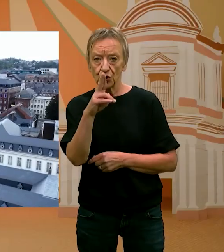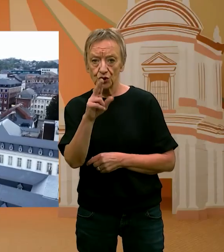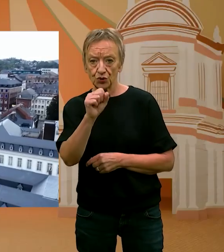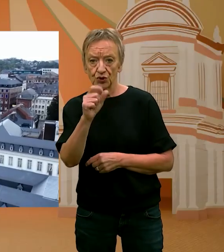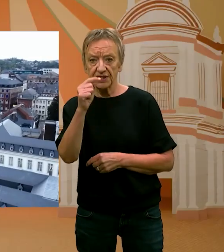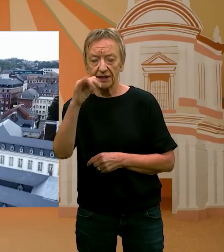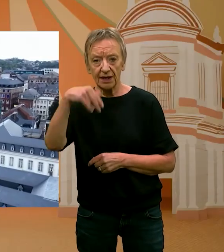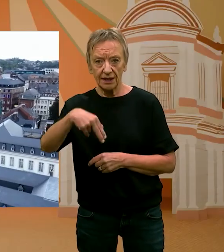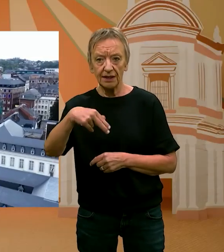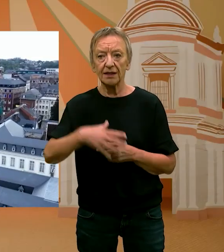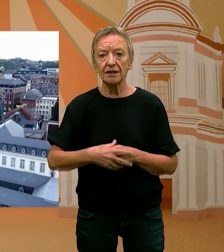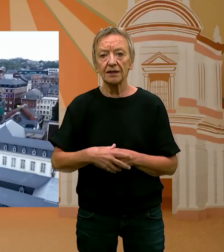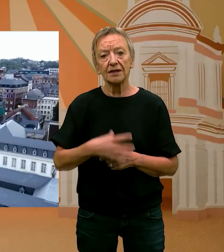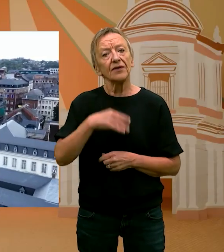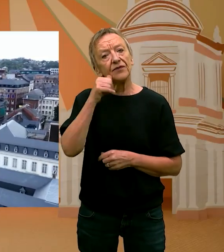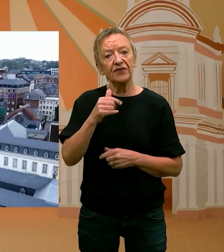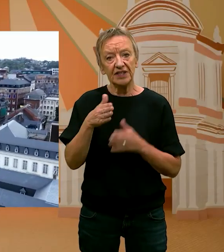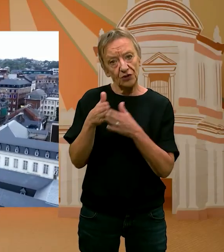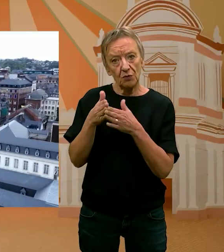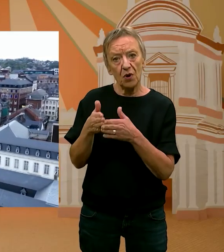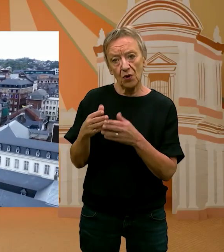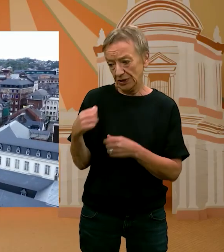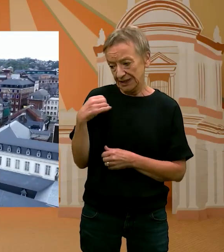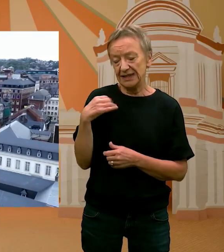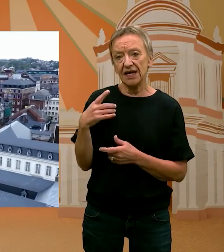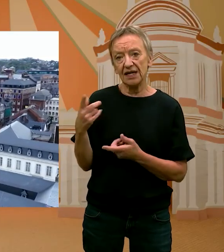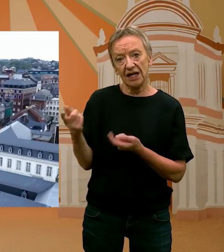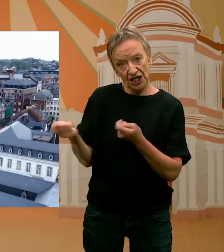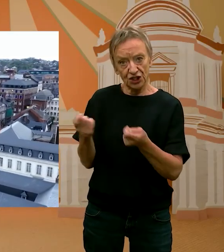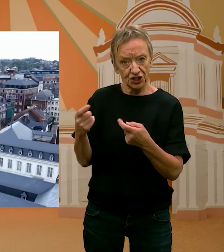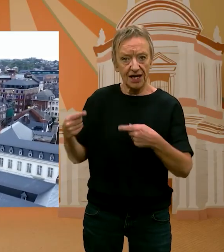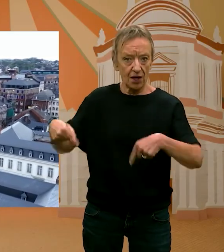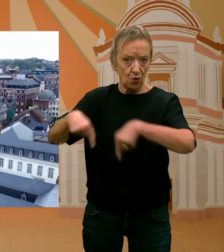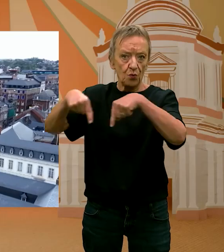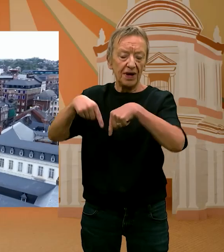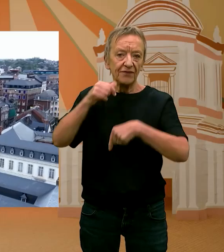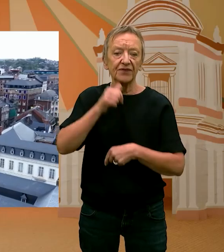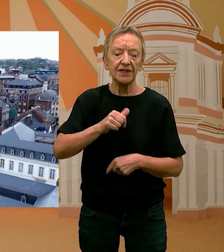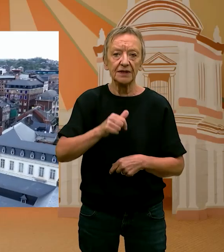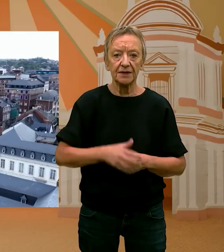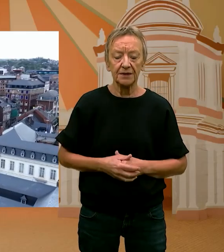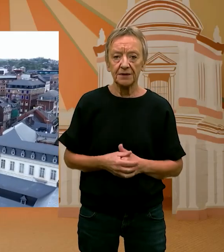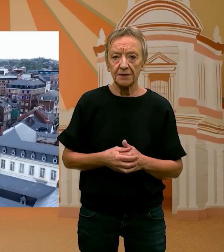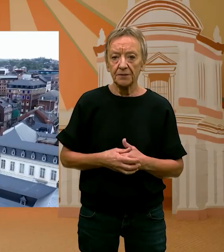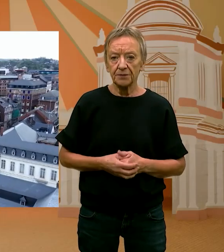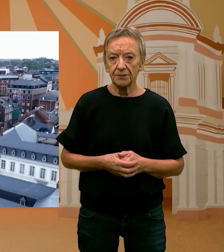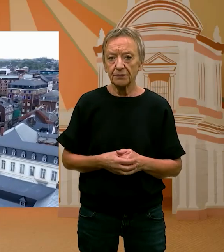comme gestionnaire de leur combat hier. Donc, voilà. Donc voilà, on les trouve neutres, encourageants